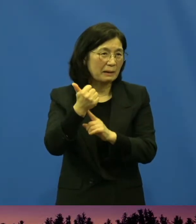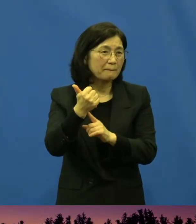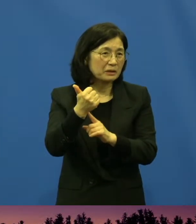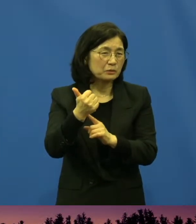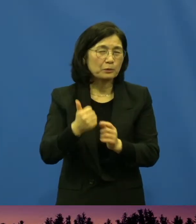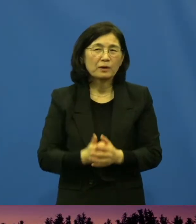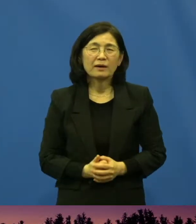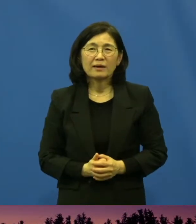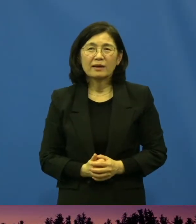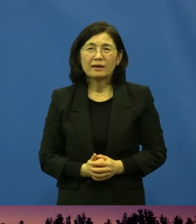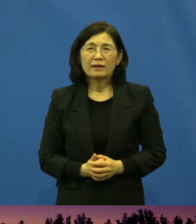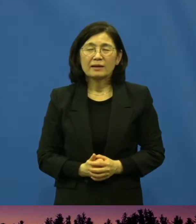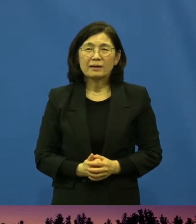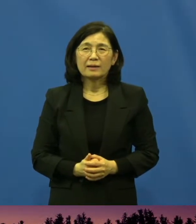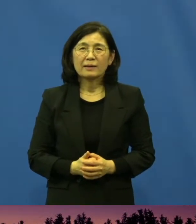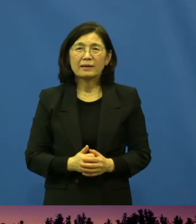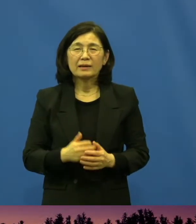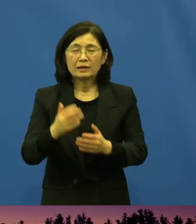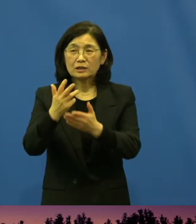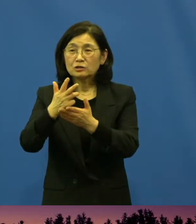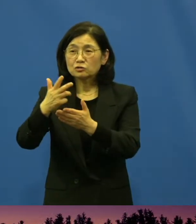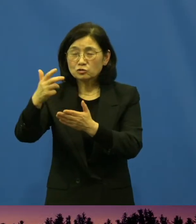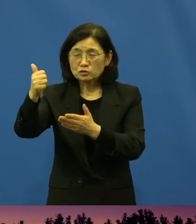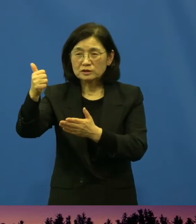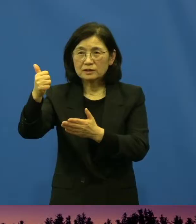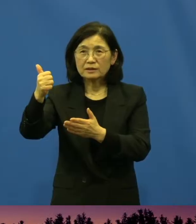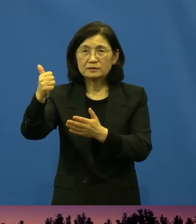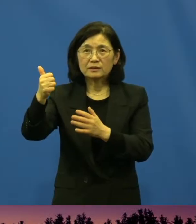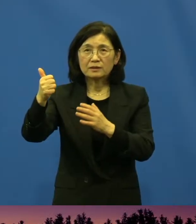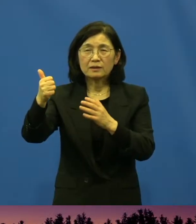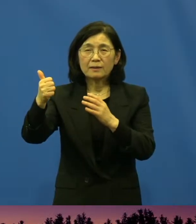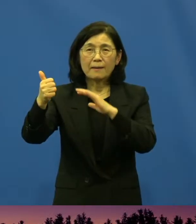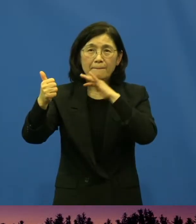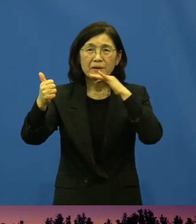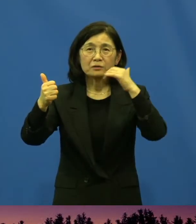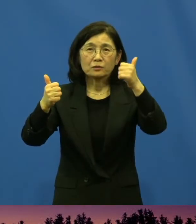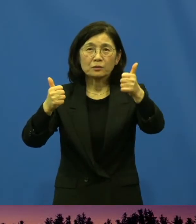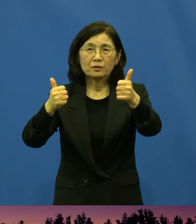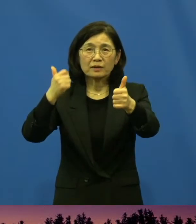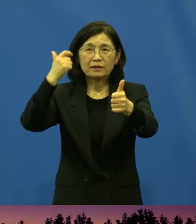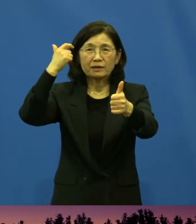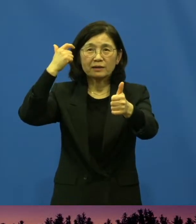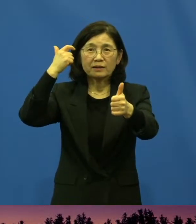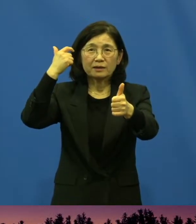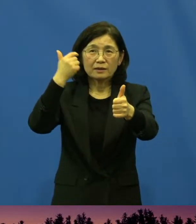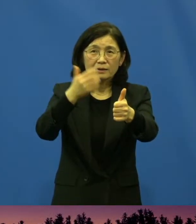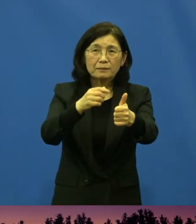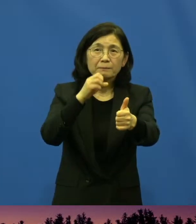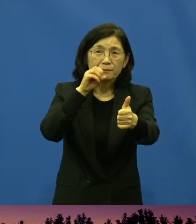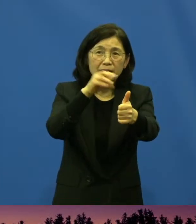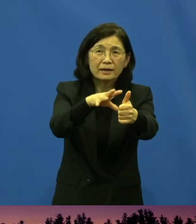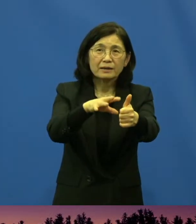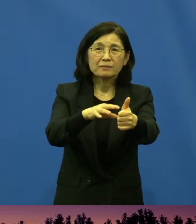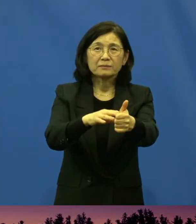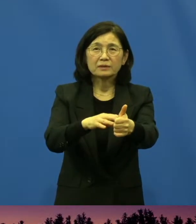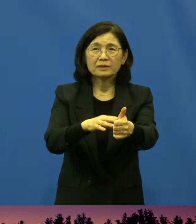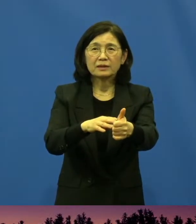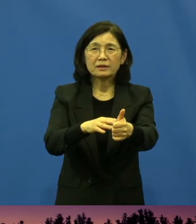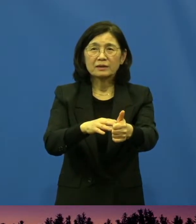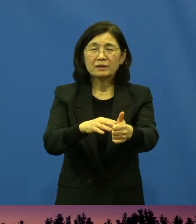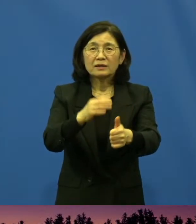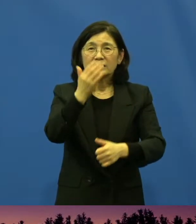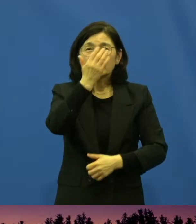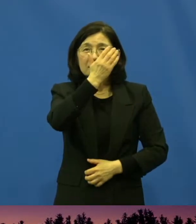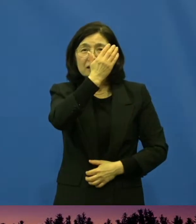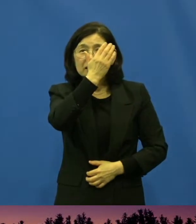그래서 여러분, 주님이 3번 질문하신 다음에 베드로에게 이런 말씀하세요. 요한복음 21장 18절 보니까 내가 진실로 내게 이르노니 내가 젊어서는 스스로